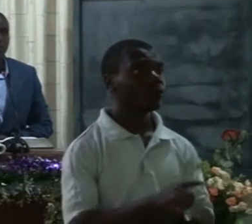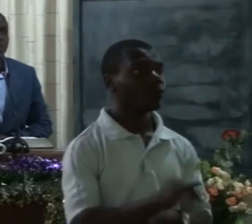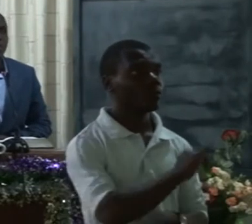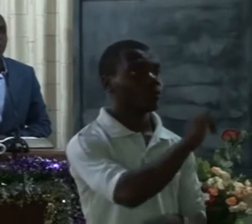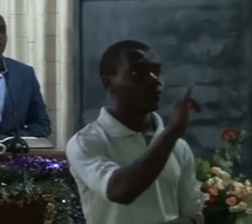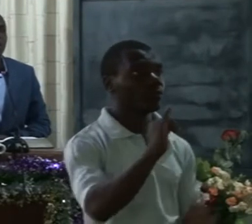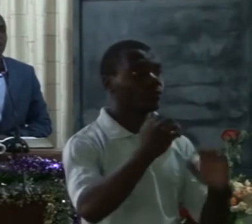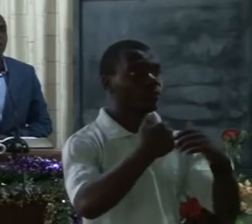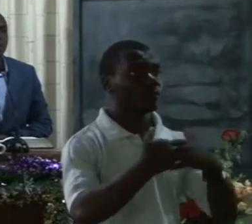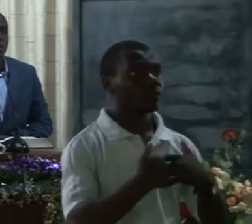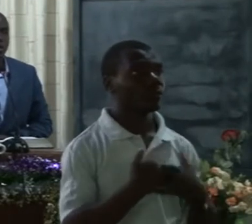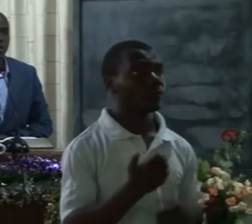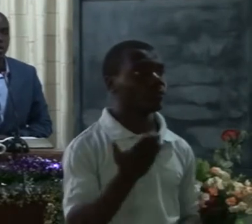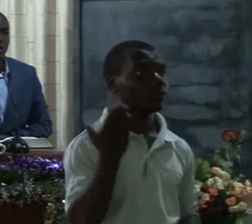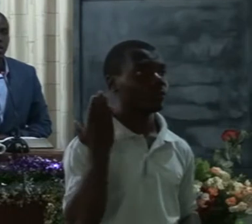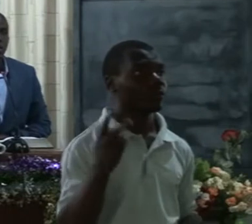zambi